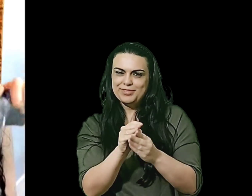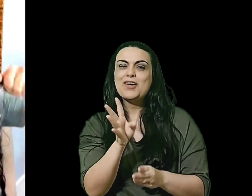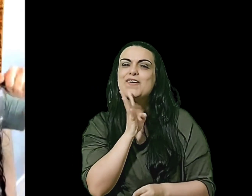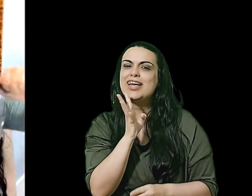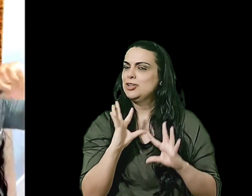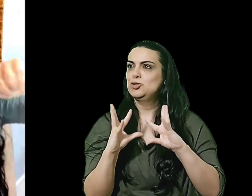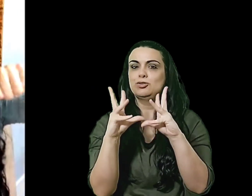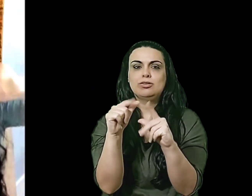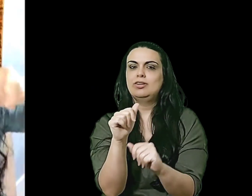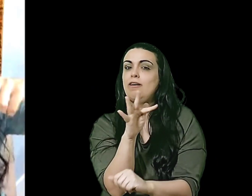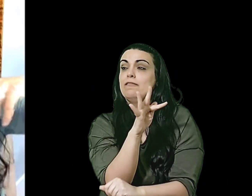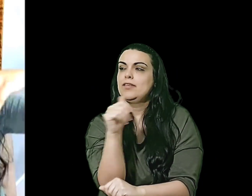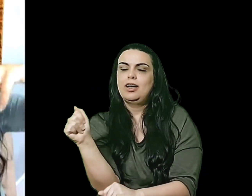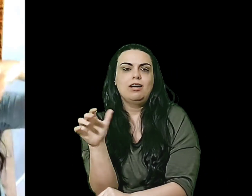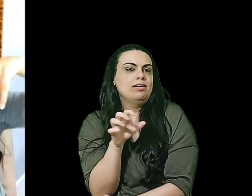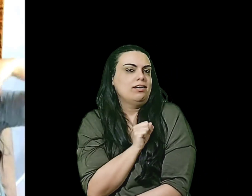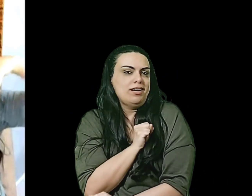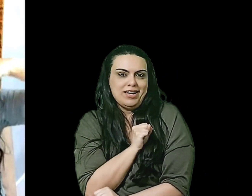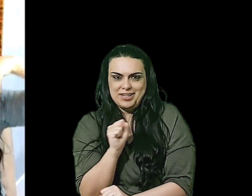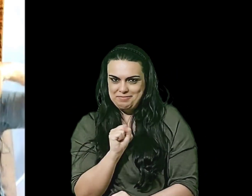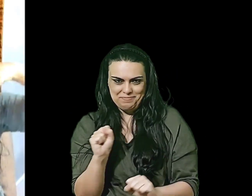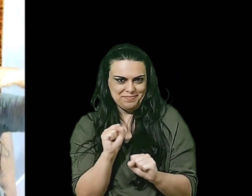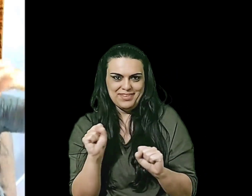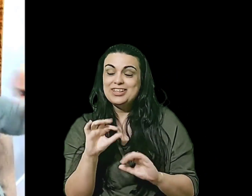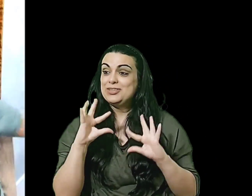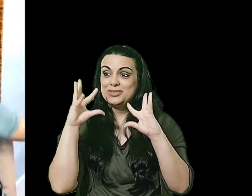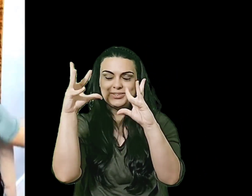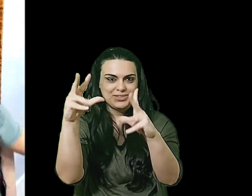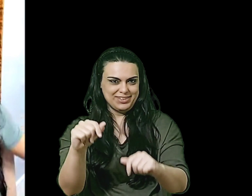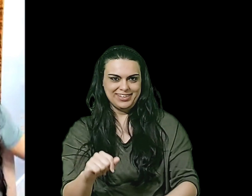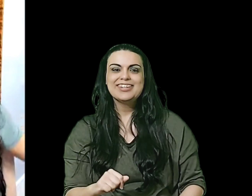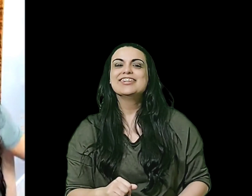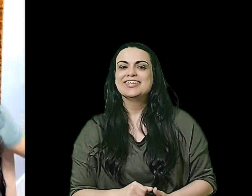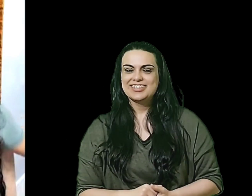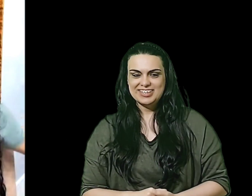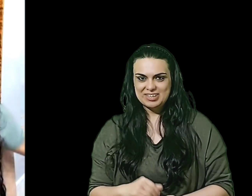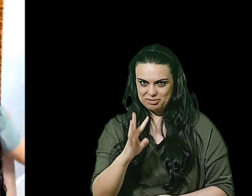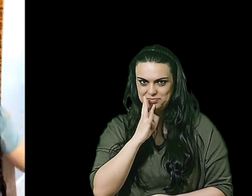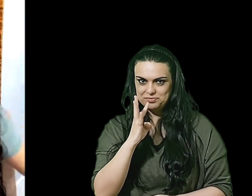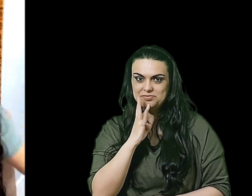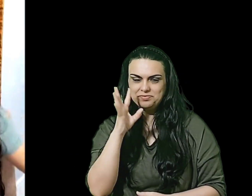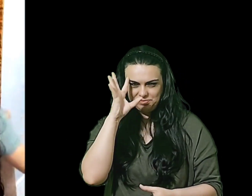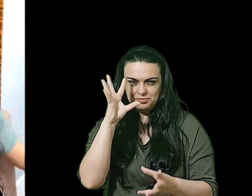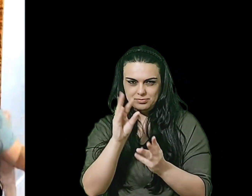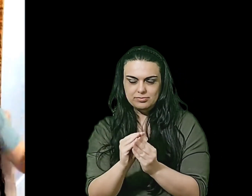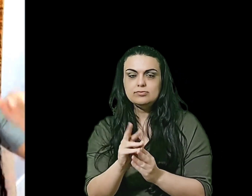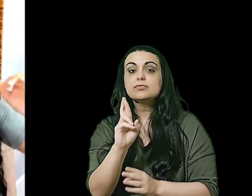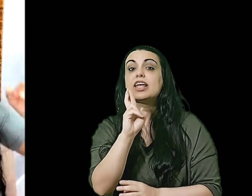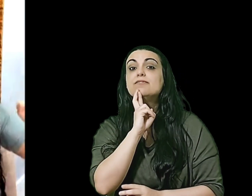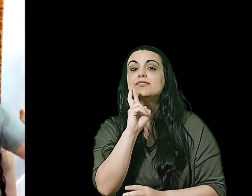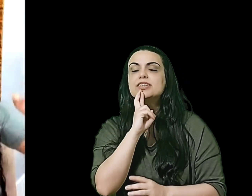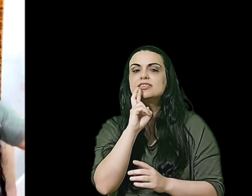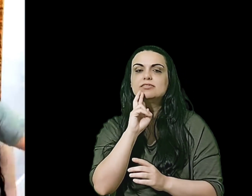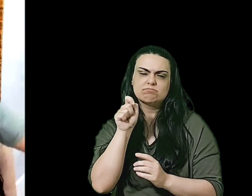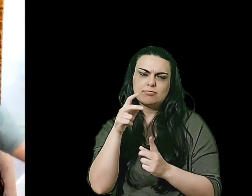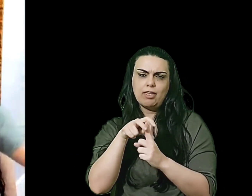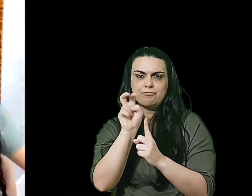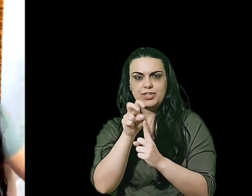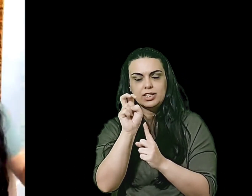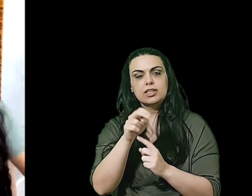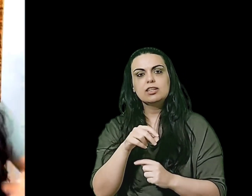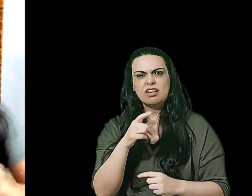ninguém gosta de tomar. Aquele refrigerante que ninguém bebe, só que não. Tá aqui,